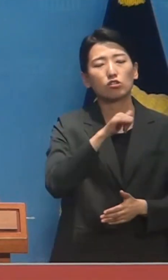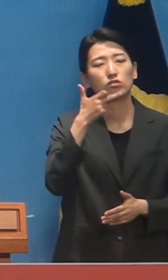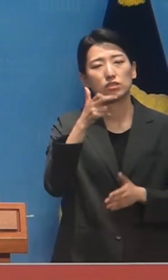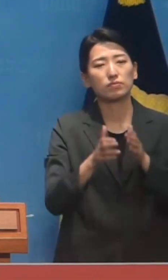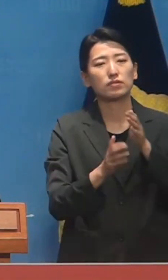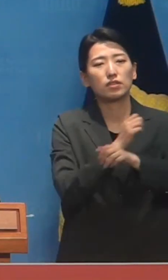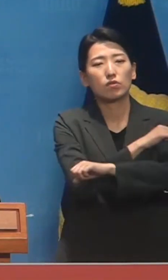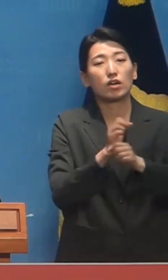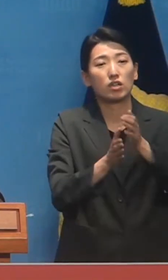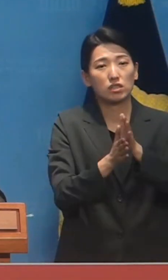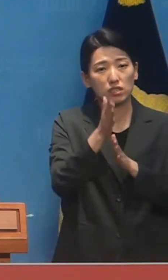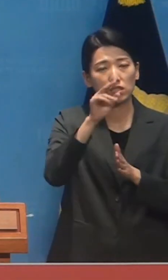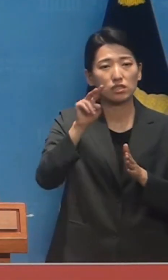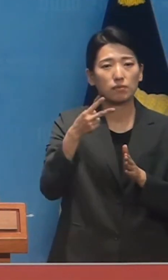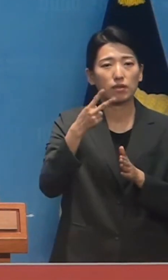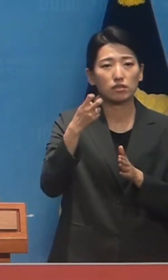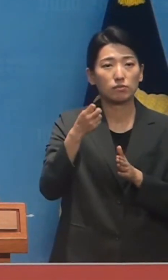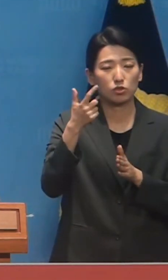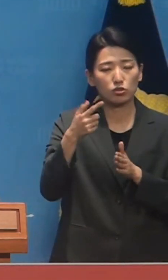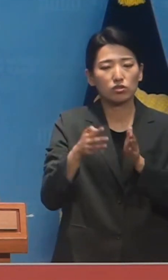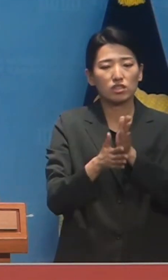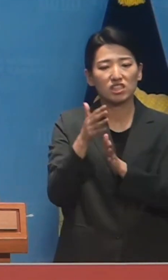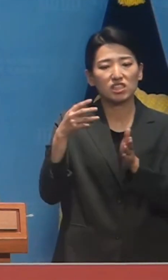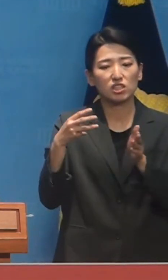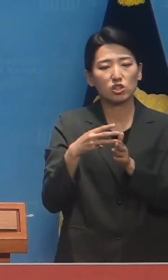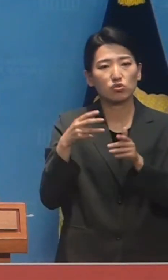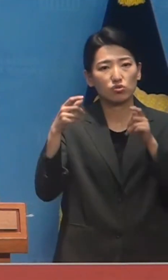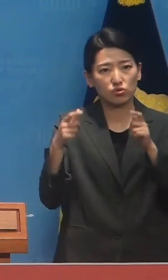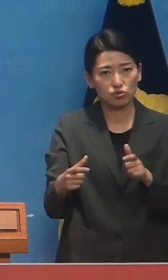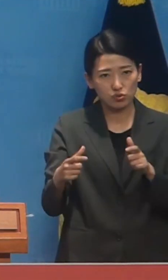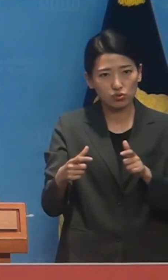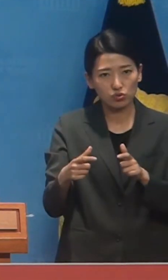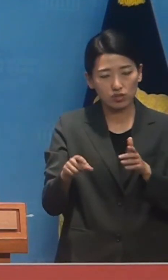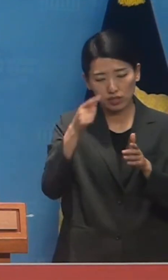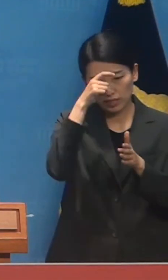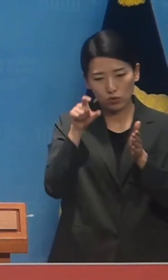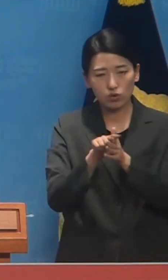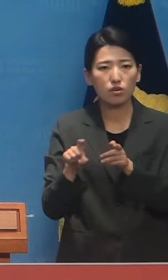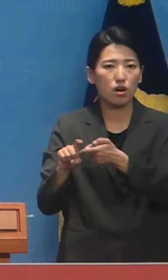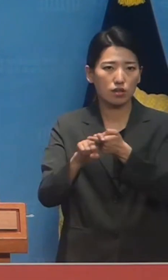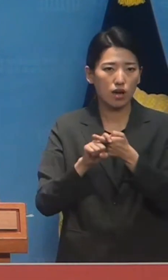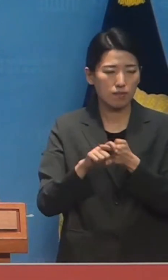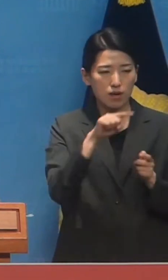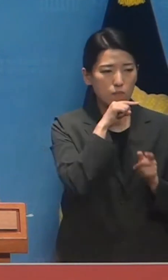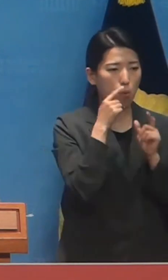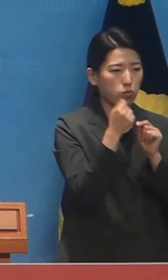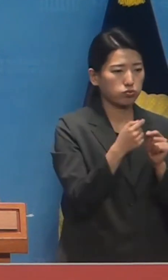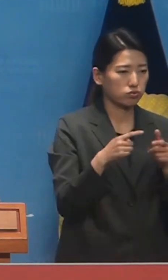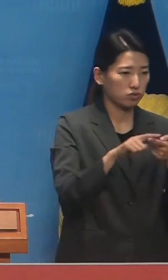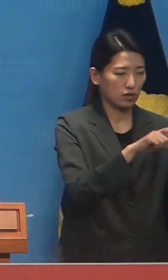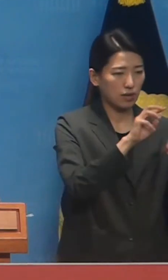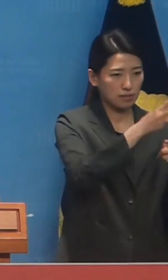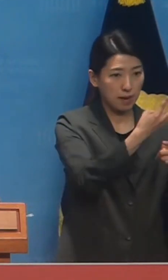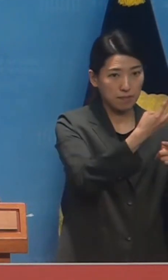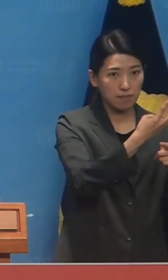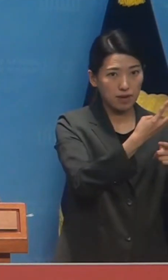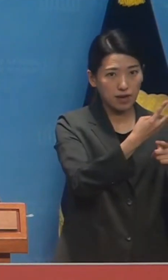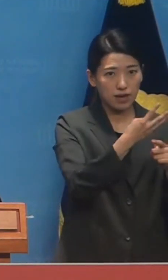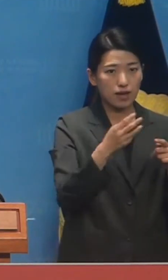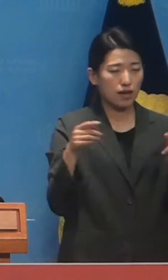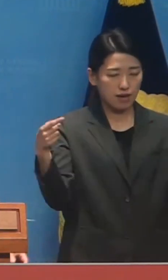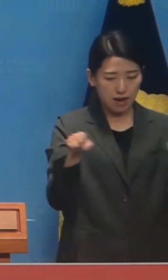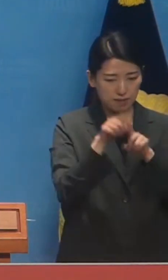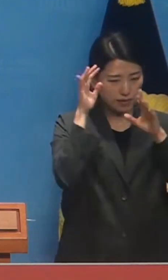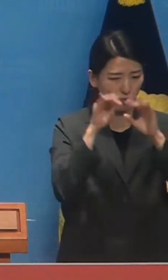17개 광역시 226개 시군구 기독교 연합회 및 전국 보수 기독교 300단체 연합